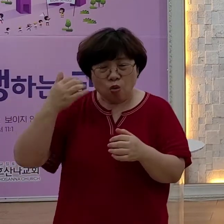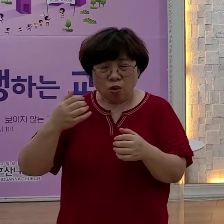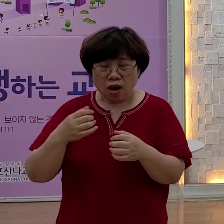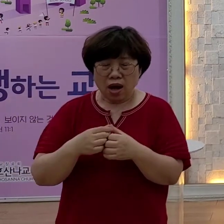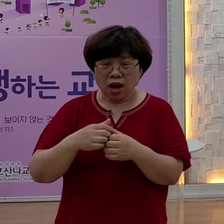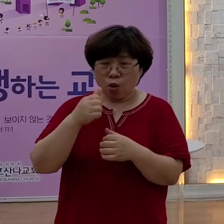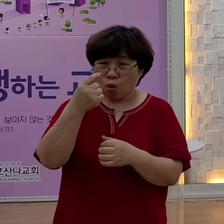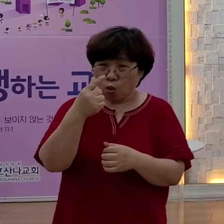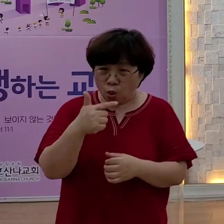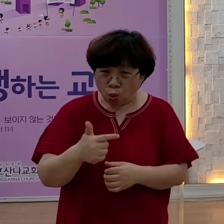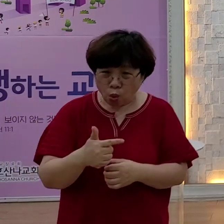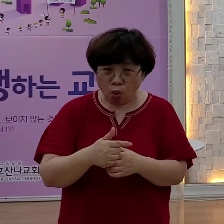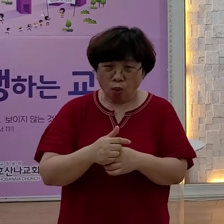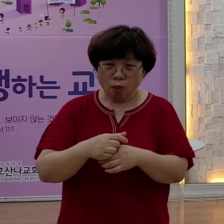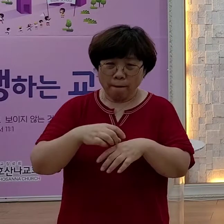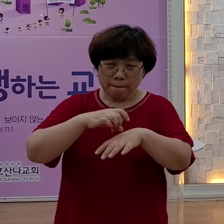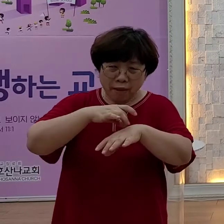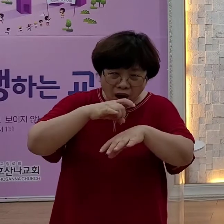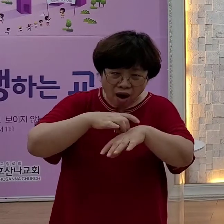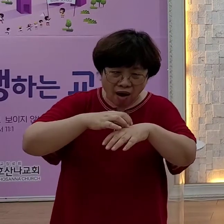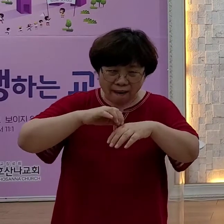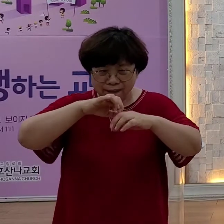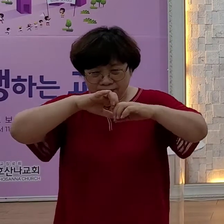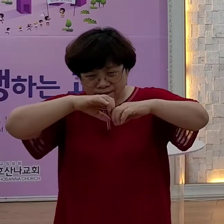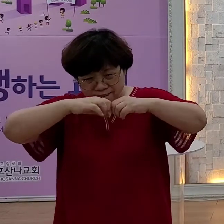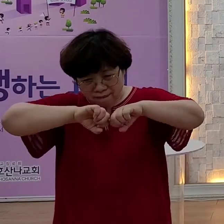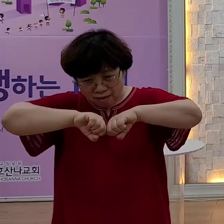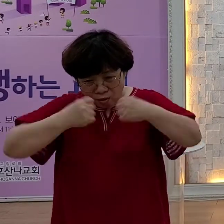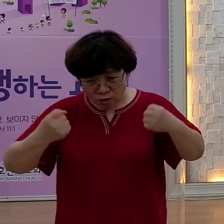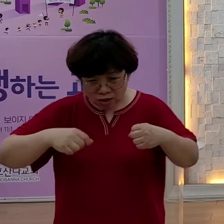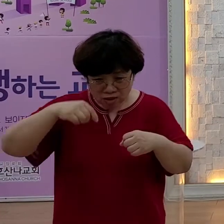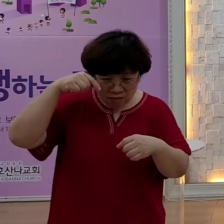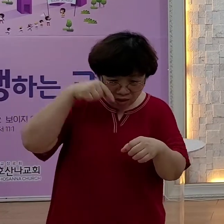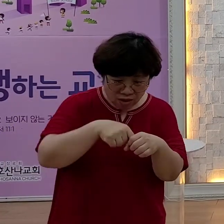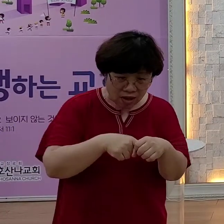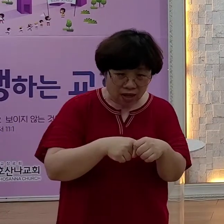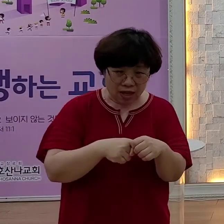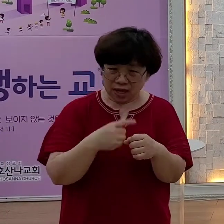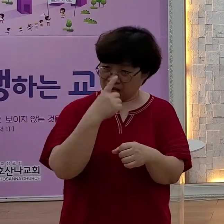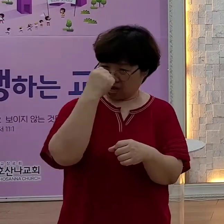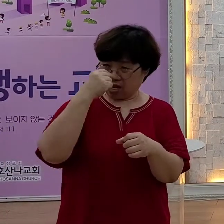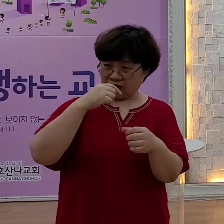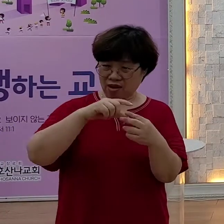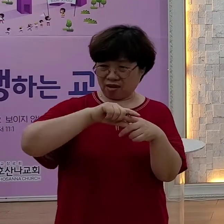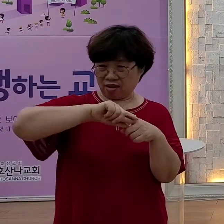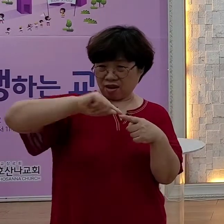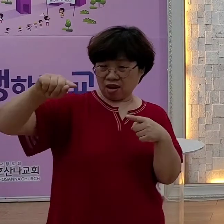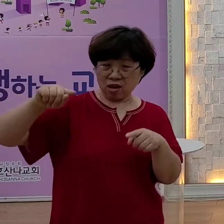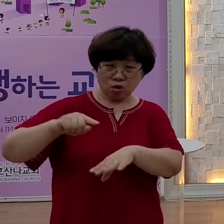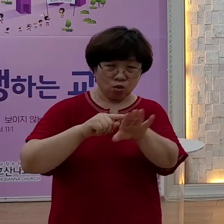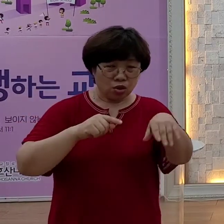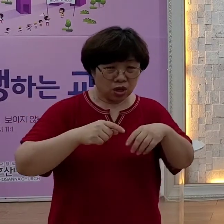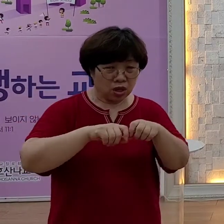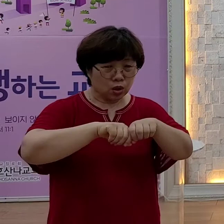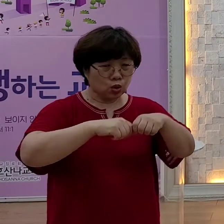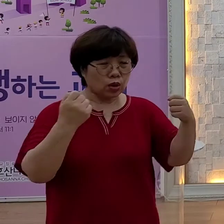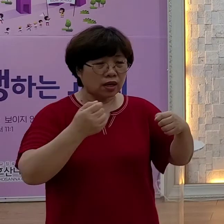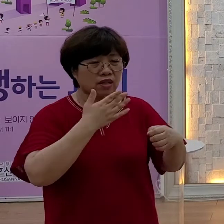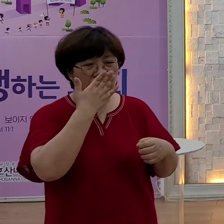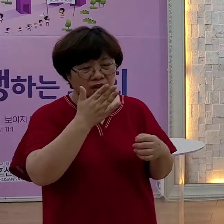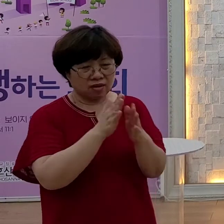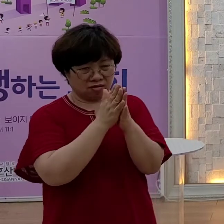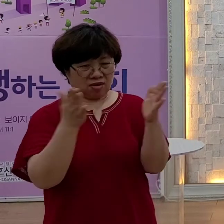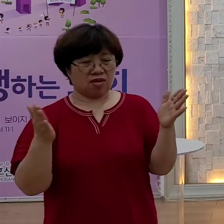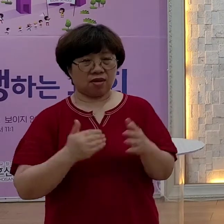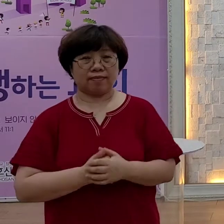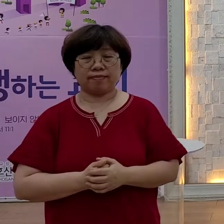모든 심령을 찔러 쪼개는 이 하나님의 그 예리한 칼이 우리를 다 찔러 쪼갠단 말이에요. 여기에서부터